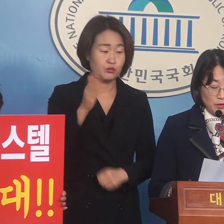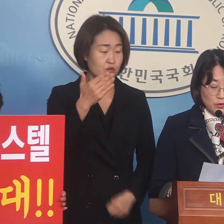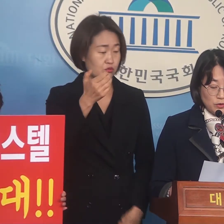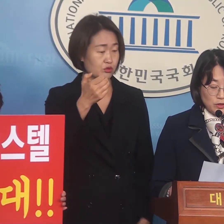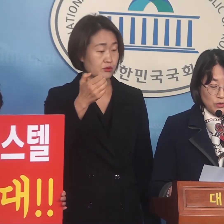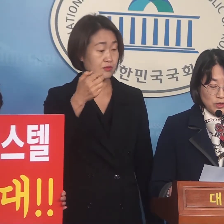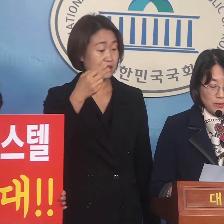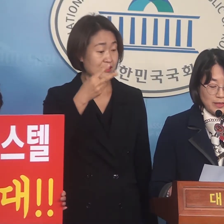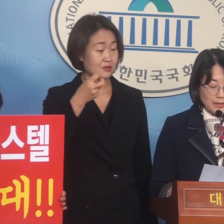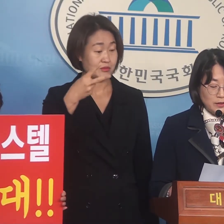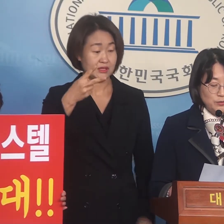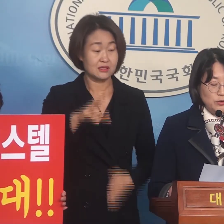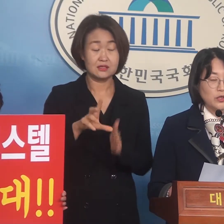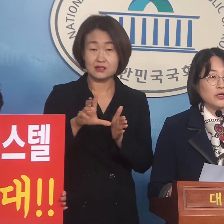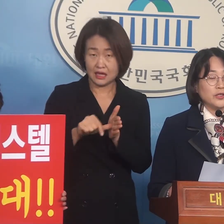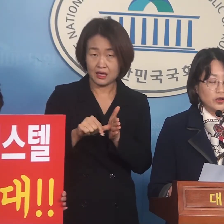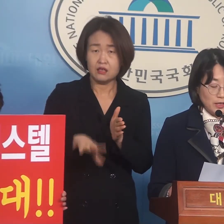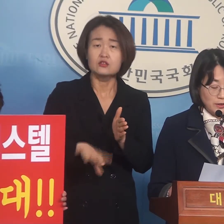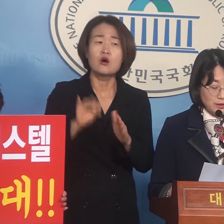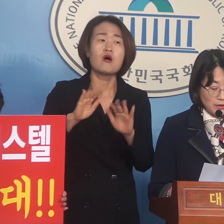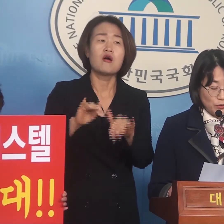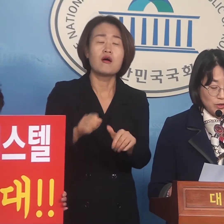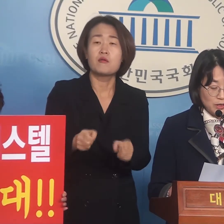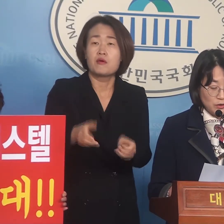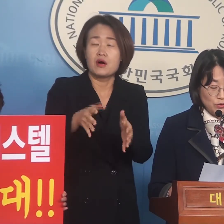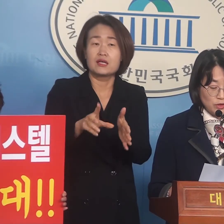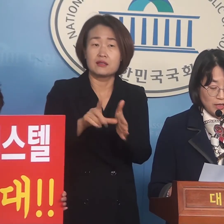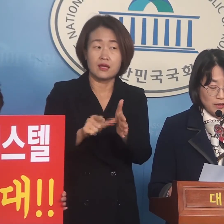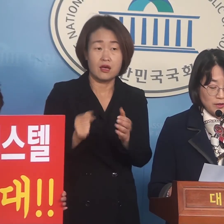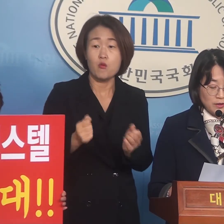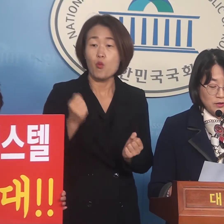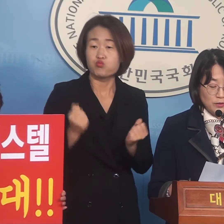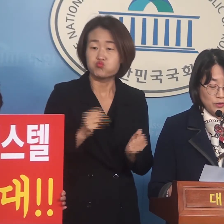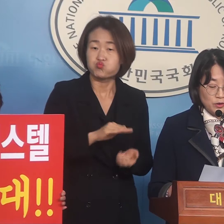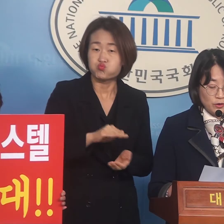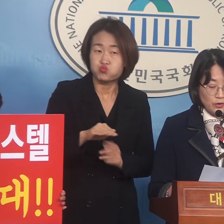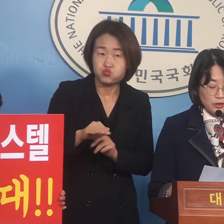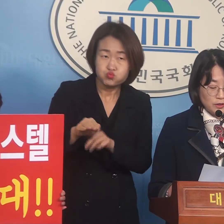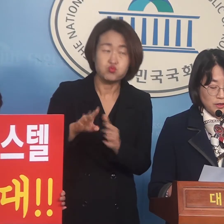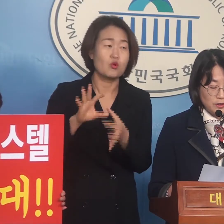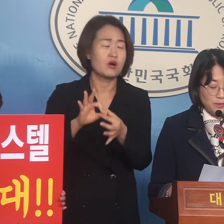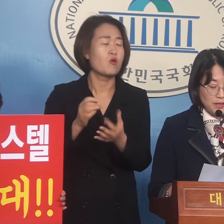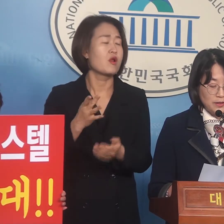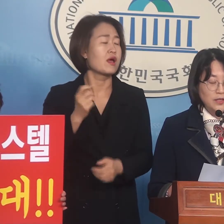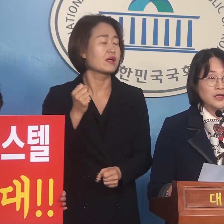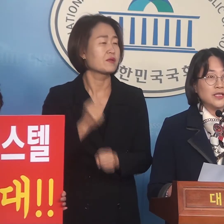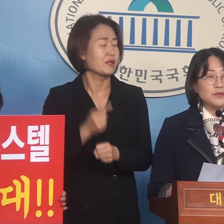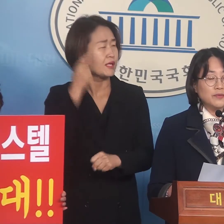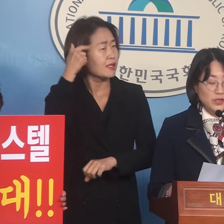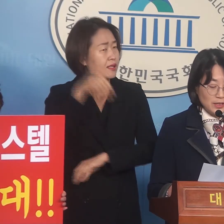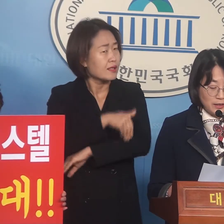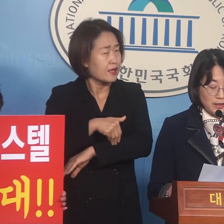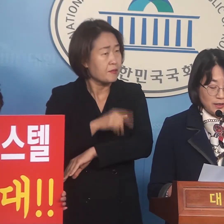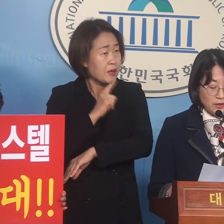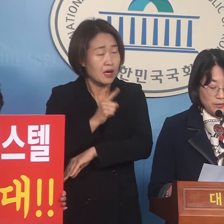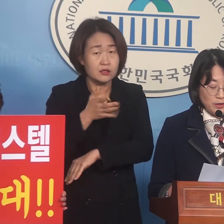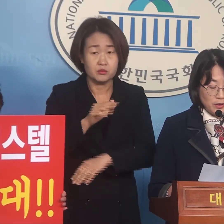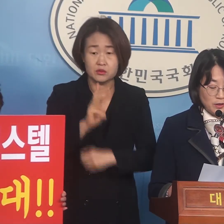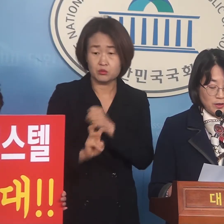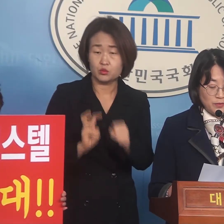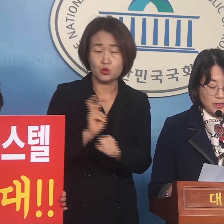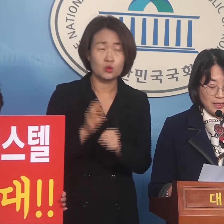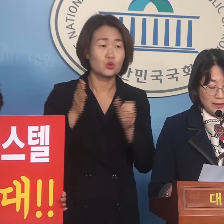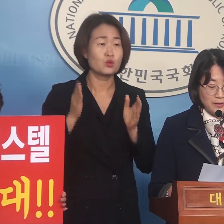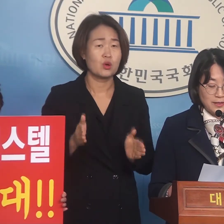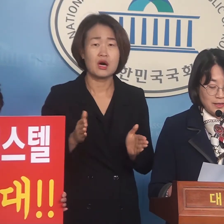1922년 평촌 신도시 개발 당시부터 여객 자동차 정류장 건설 부지로 지정됐지만 30년 가까이